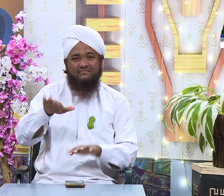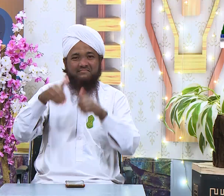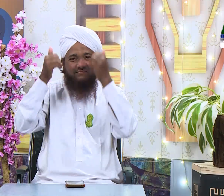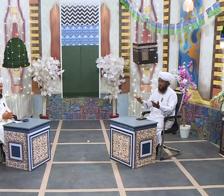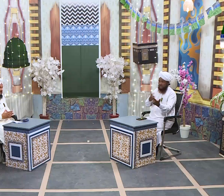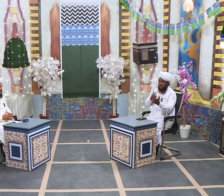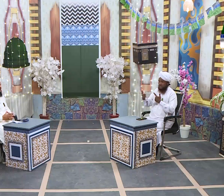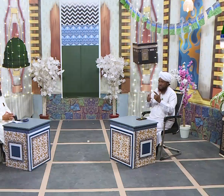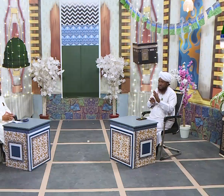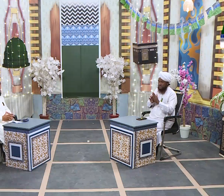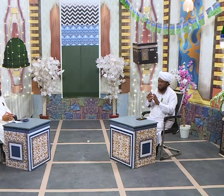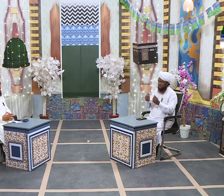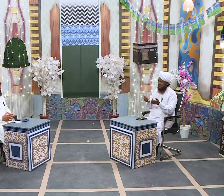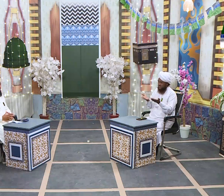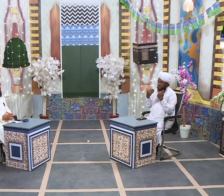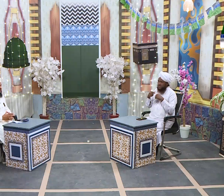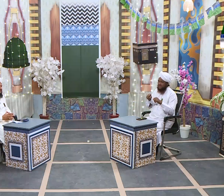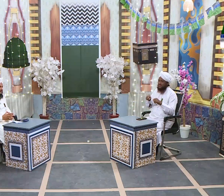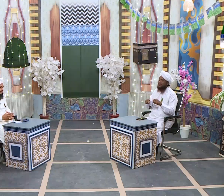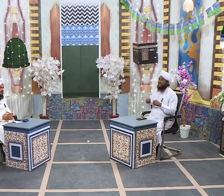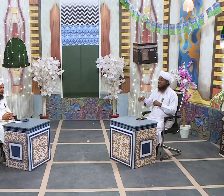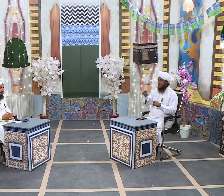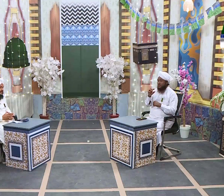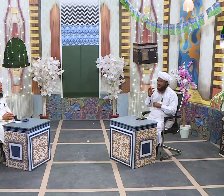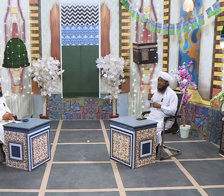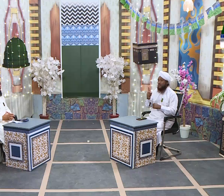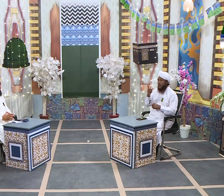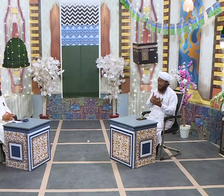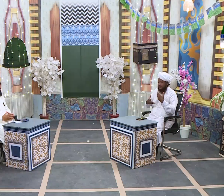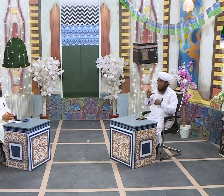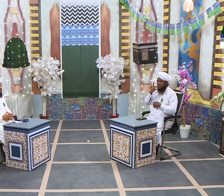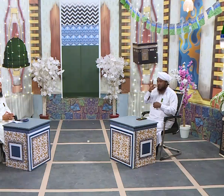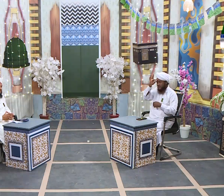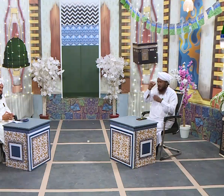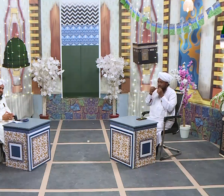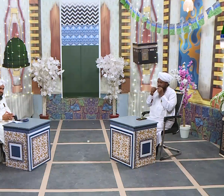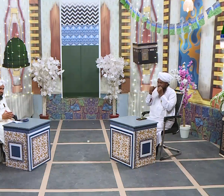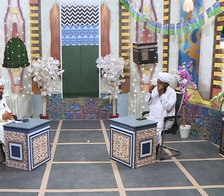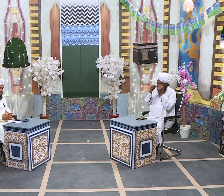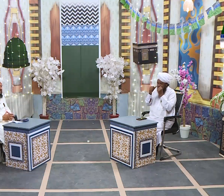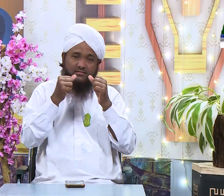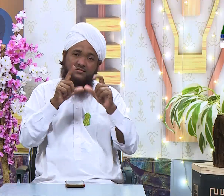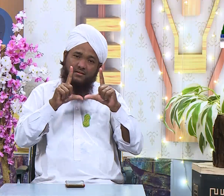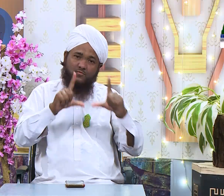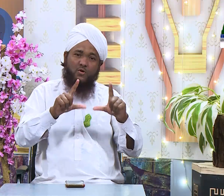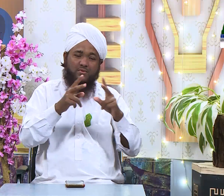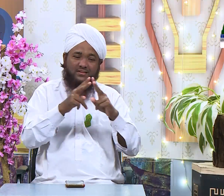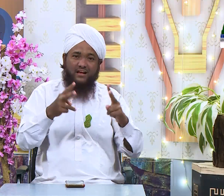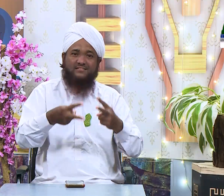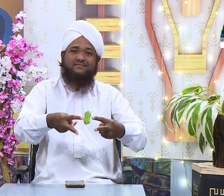تھے۔ اللہ تبارک و تعالی ہمیں نبی پاک صلی اللہ علیہ وسلم کے اخلاق حسنات وابستگی نصیب فرمائے، دعوت اسلامی کے ماحول